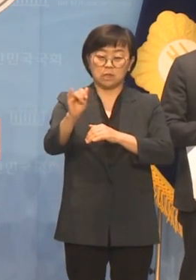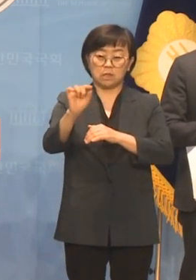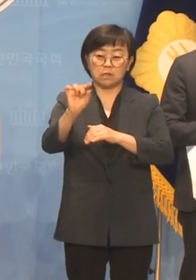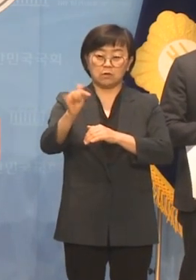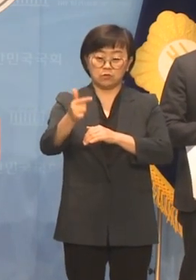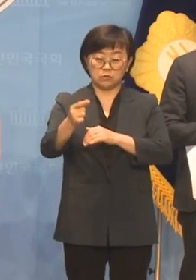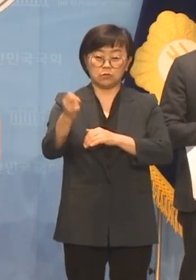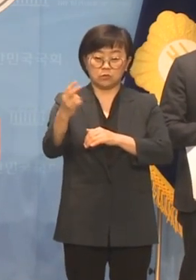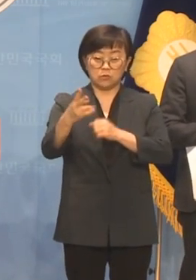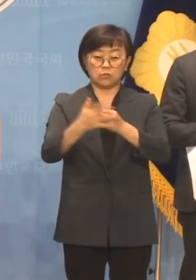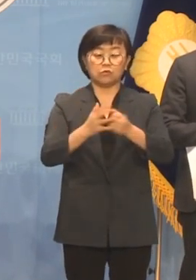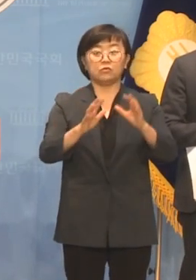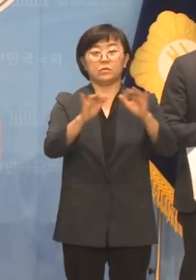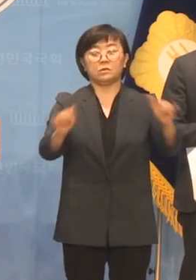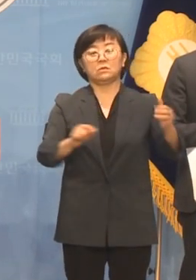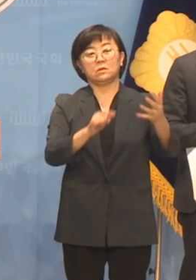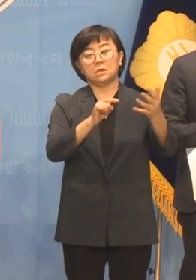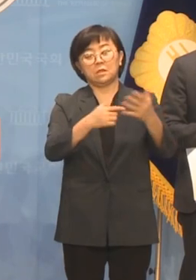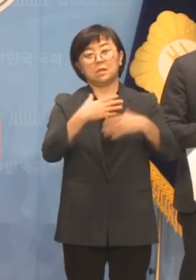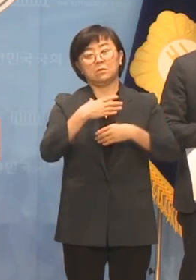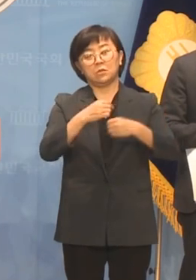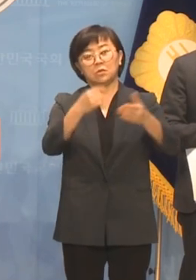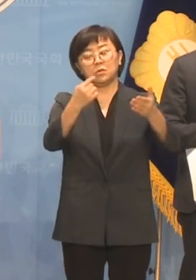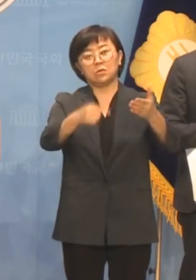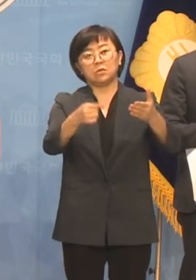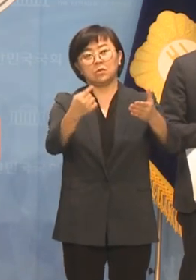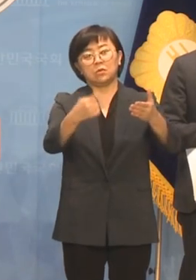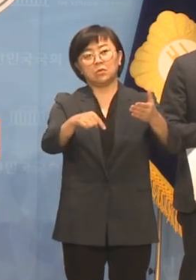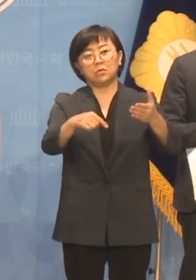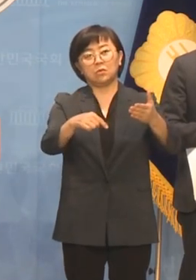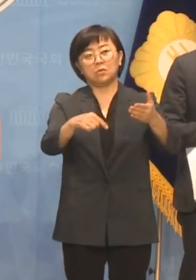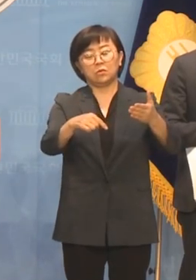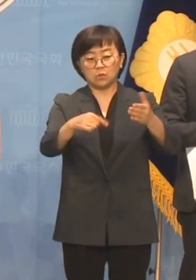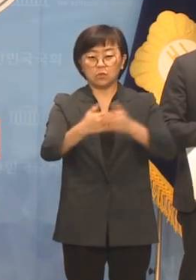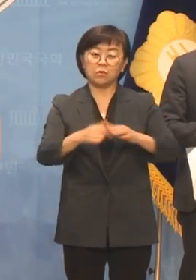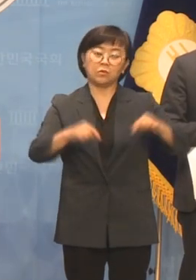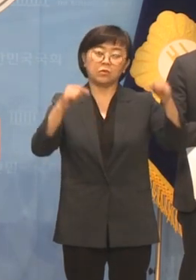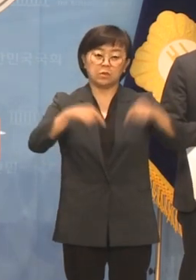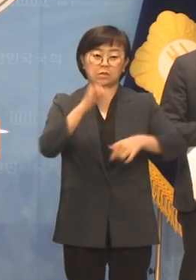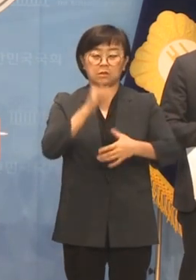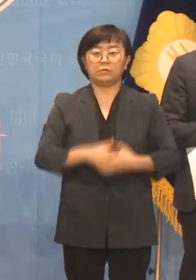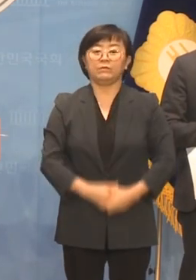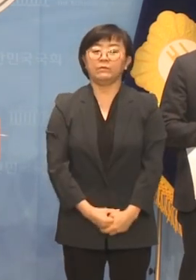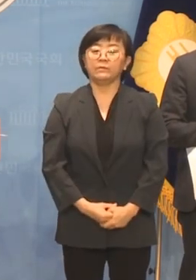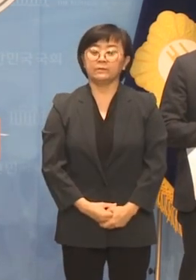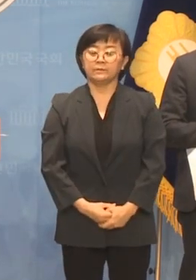예비군만이 아니라 국민 대상 안보 교육에 참고서로 논의했다고 합니다.